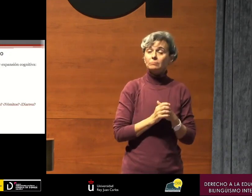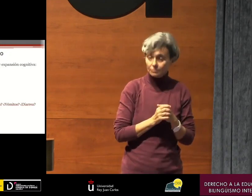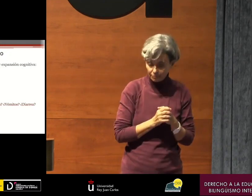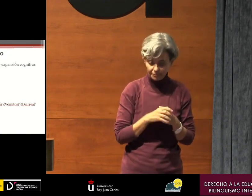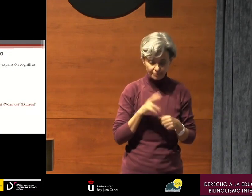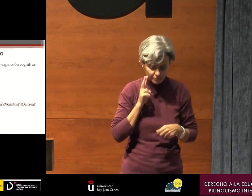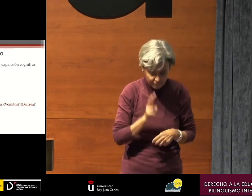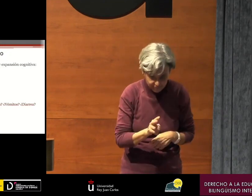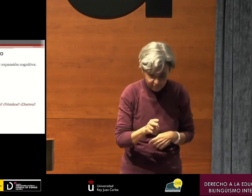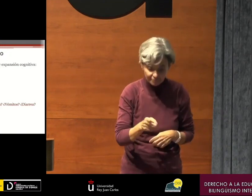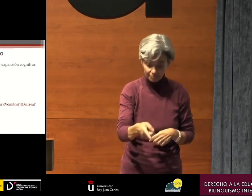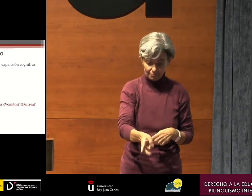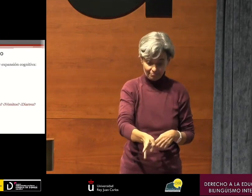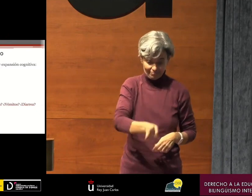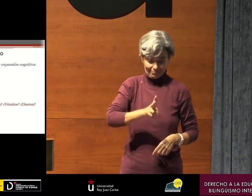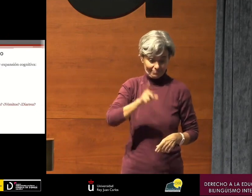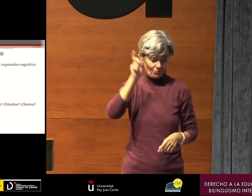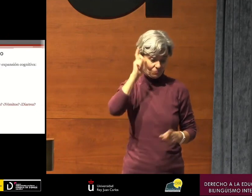Puede ser,